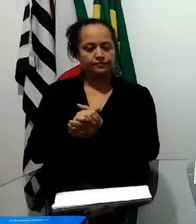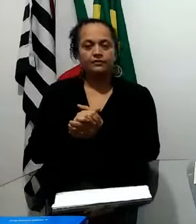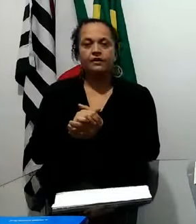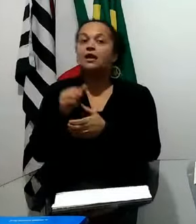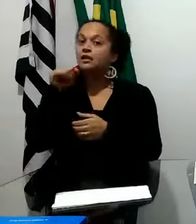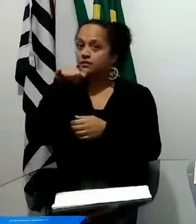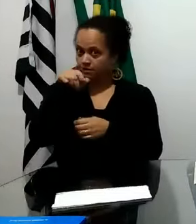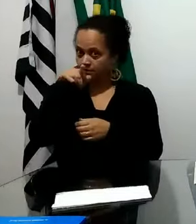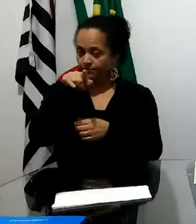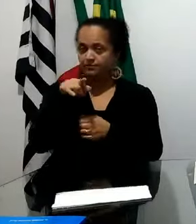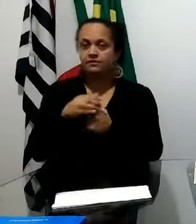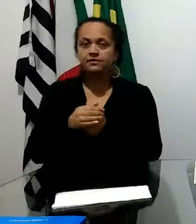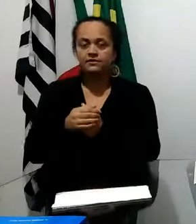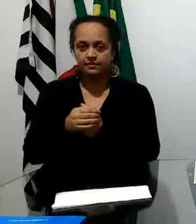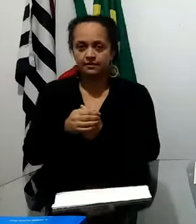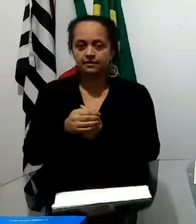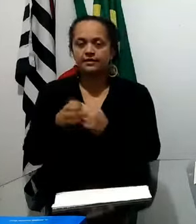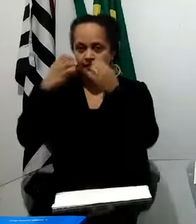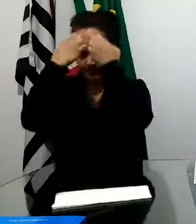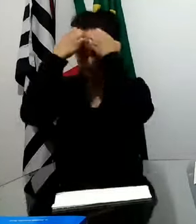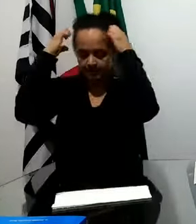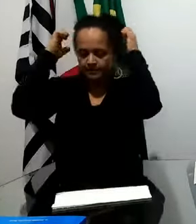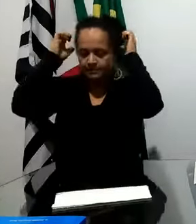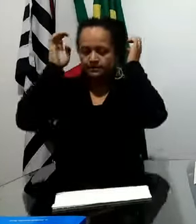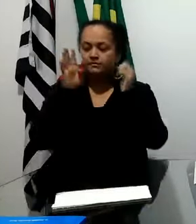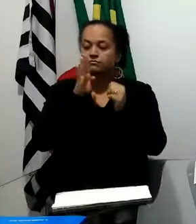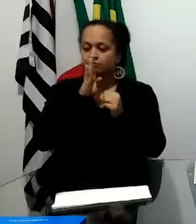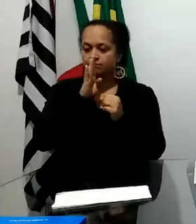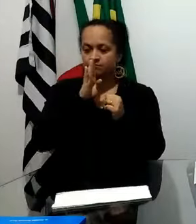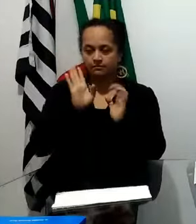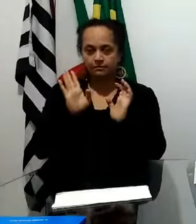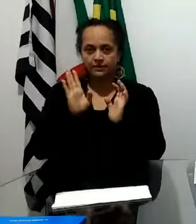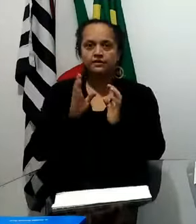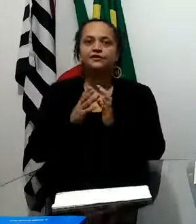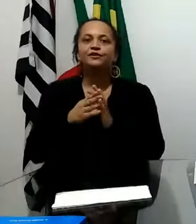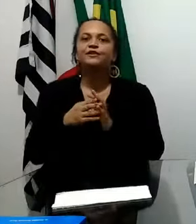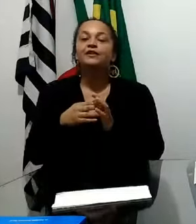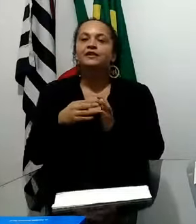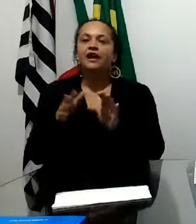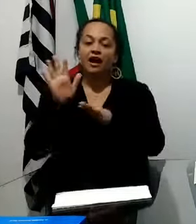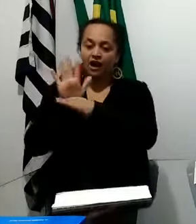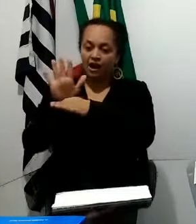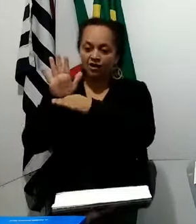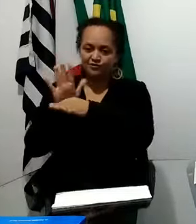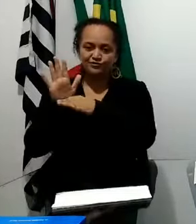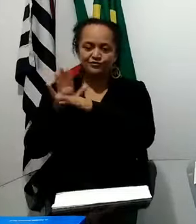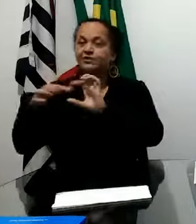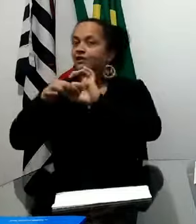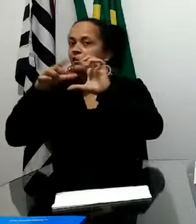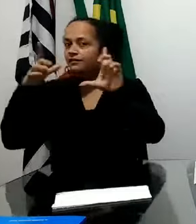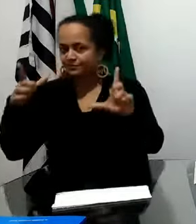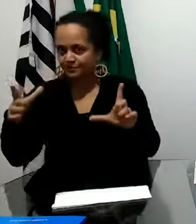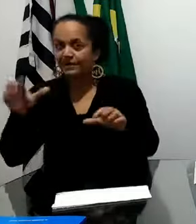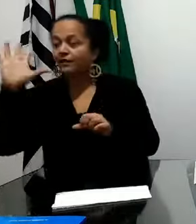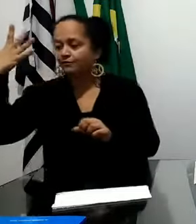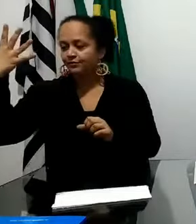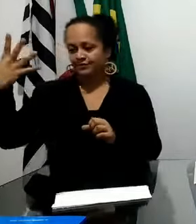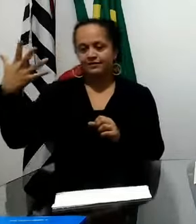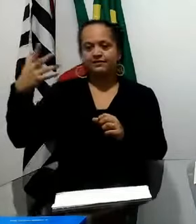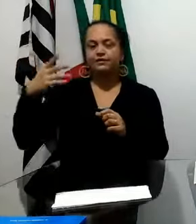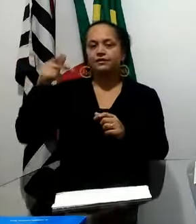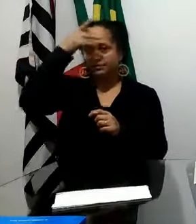ficar calada nesta hora, socorro e livramento surgirão de outra parte para os judeus,